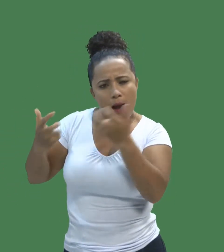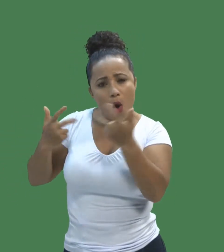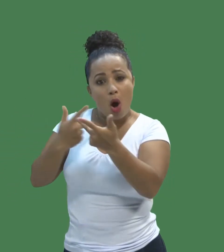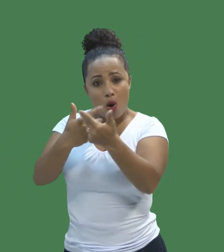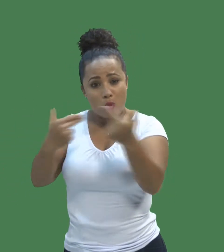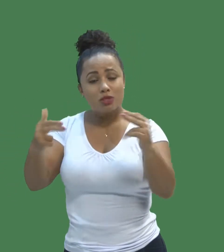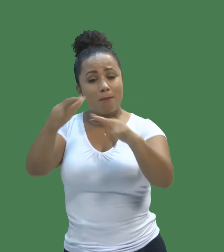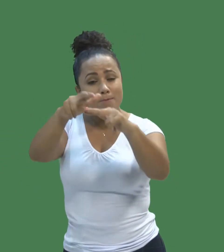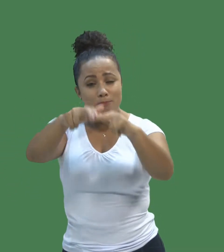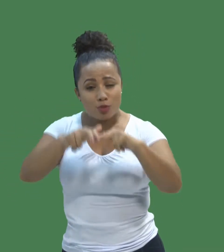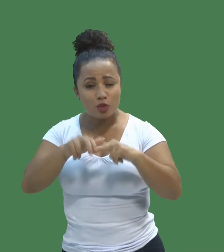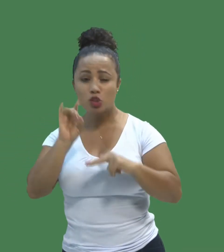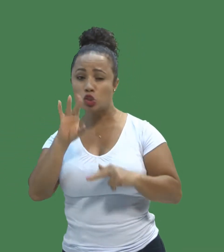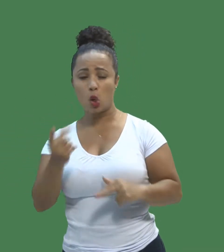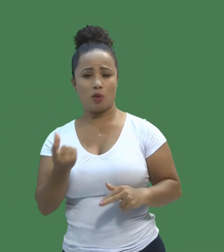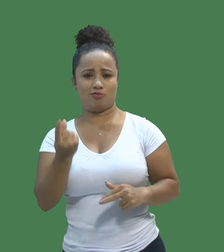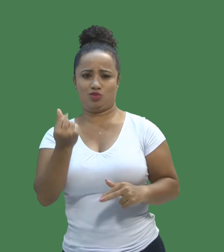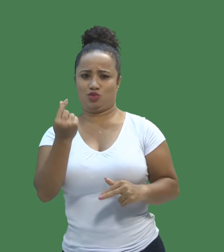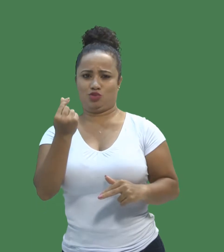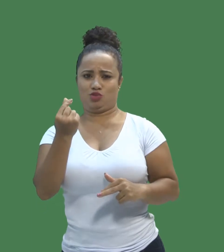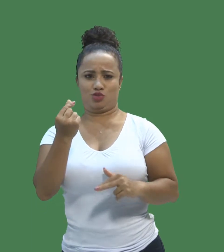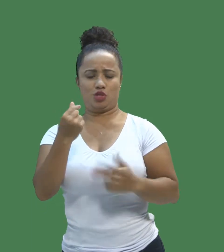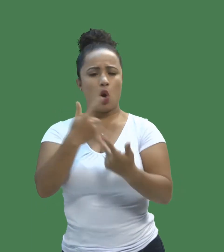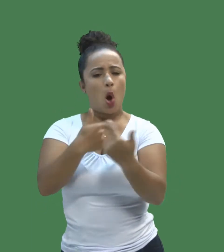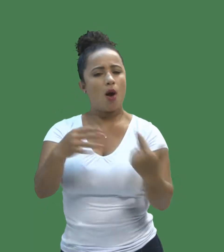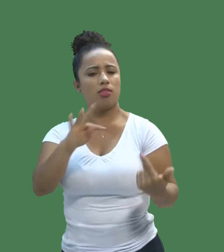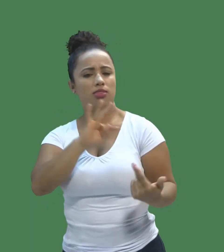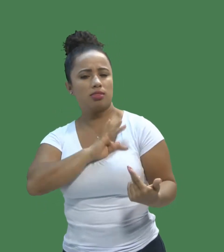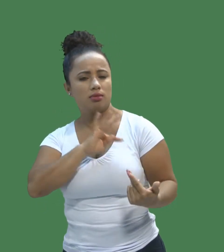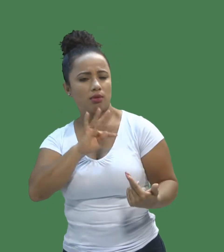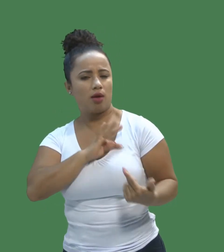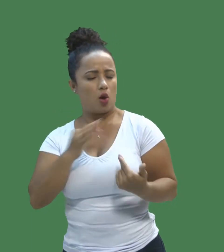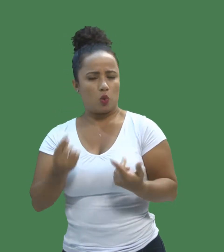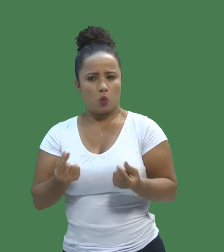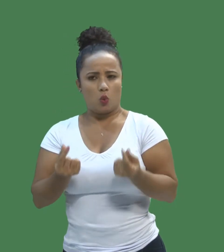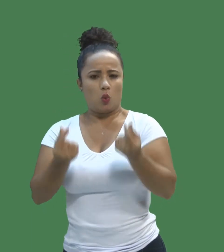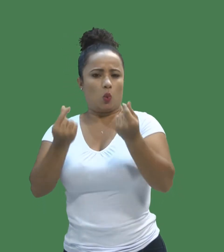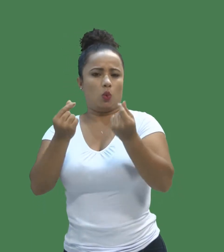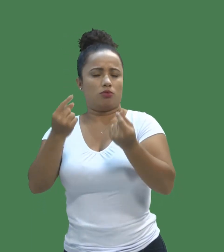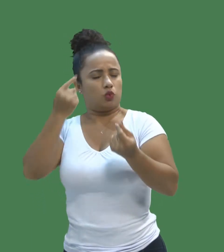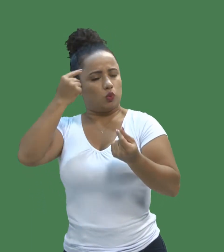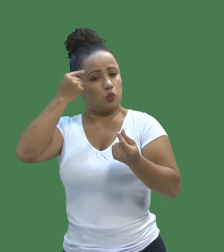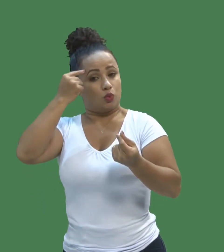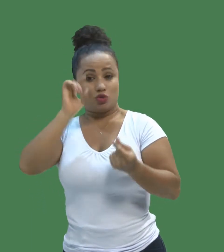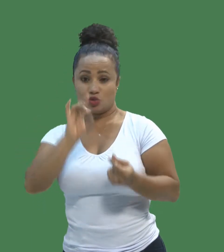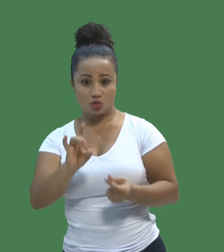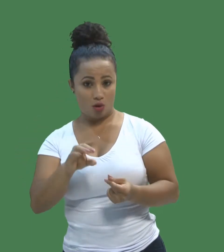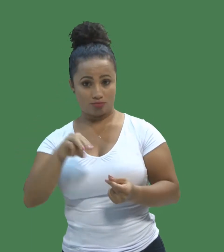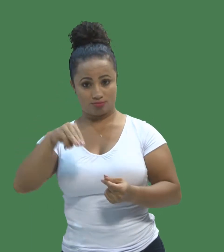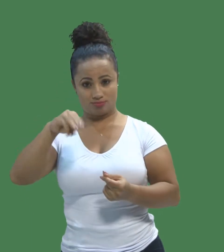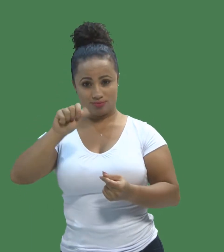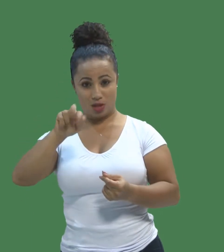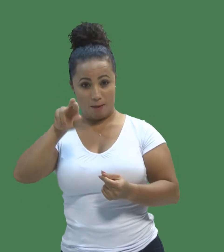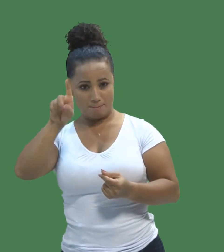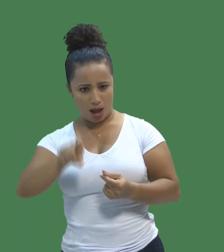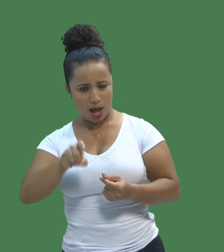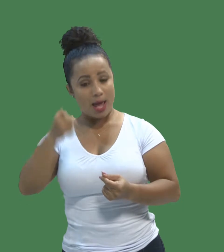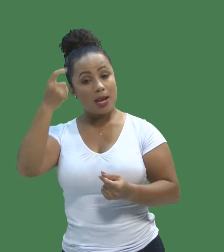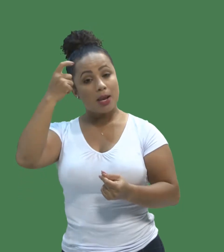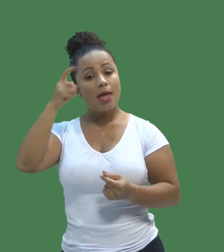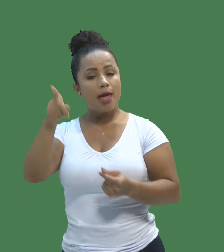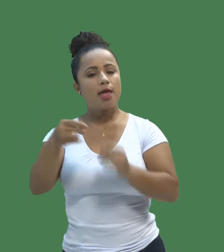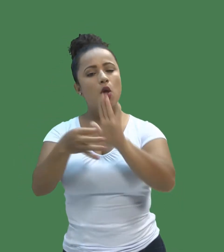técnicos. Karl Marx sustentava o argumento de que toda a história da sociedade humana